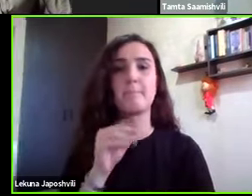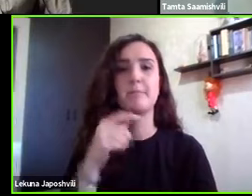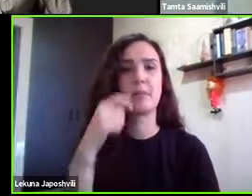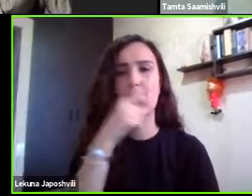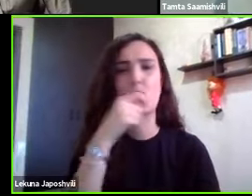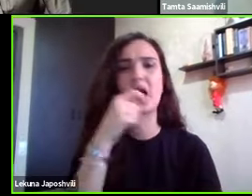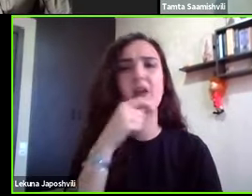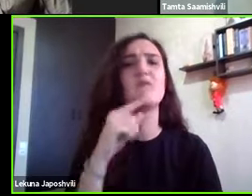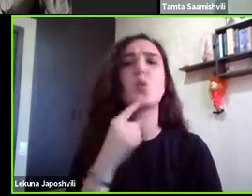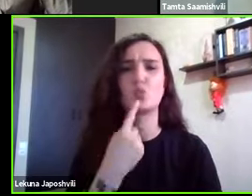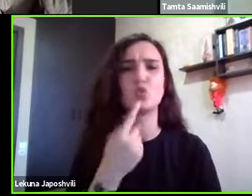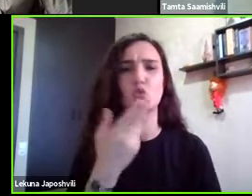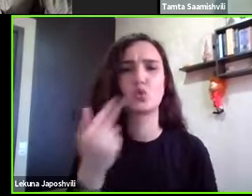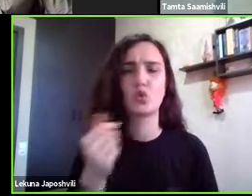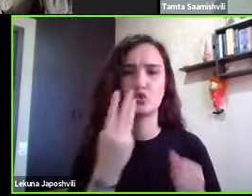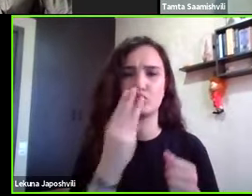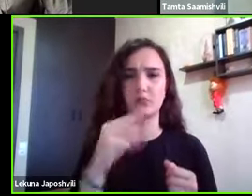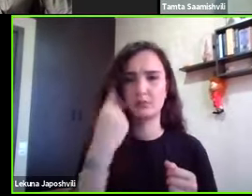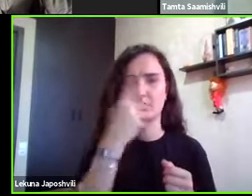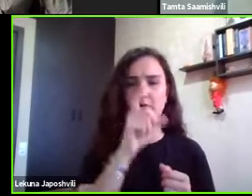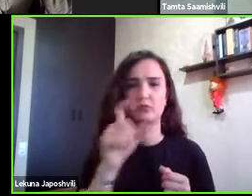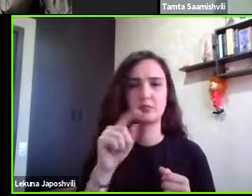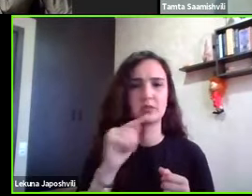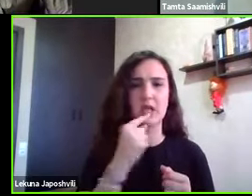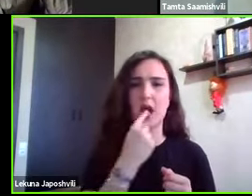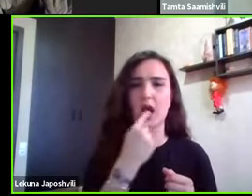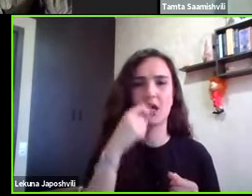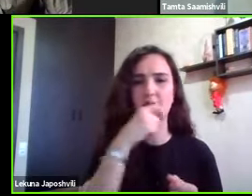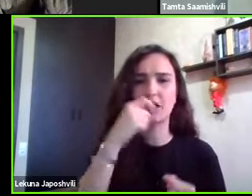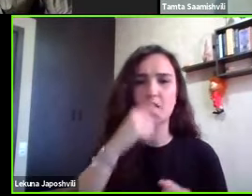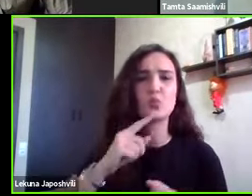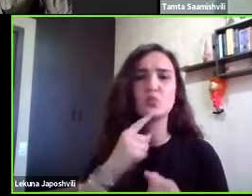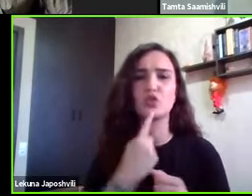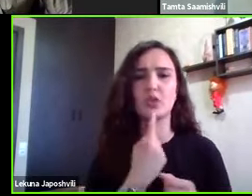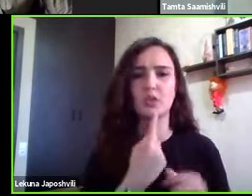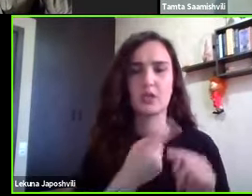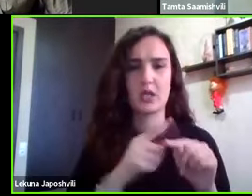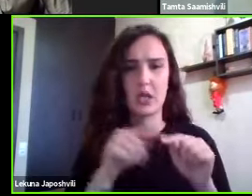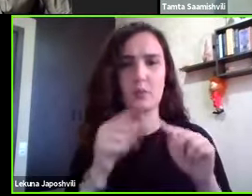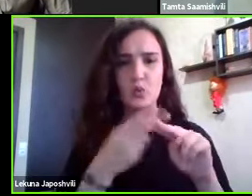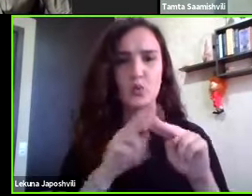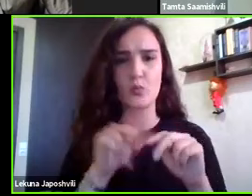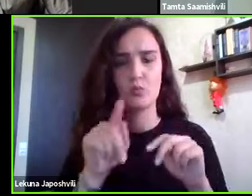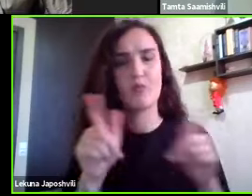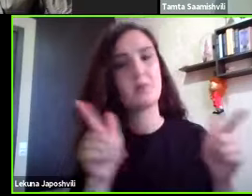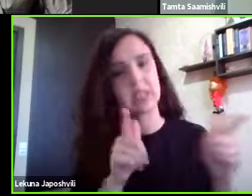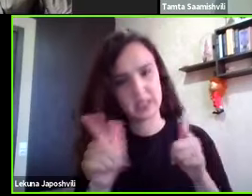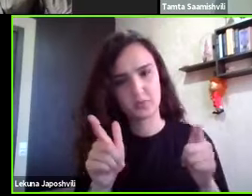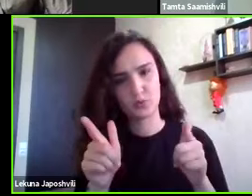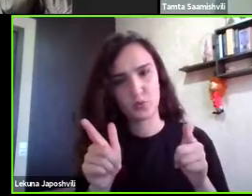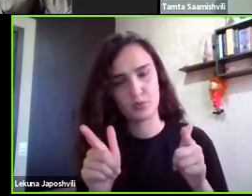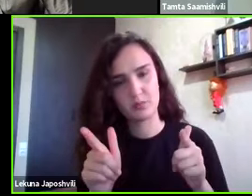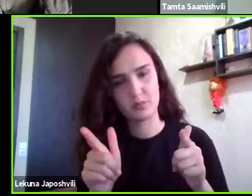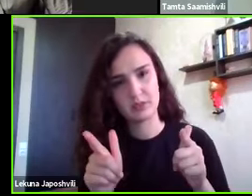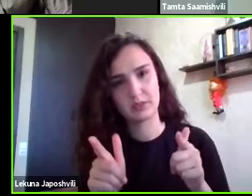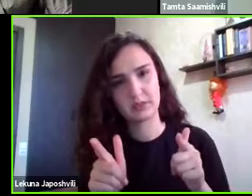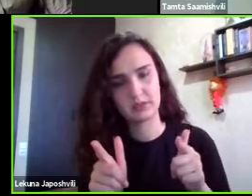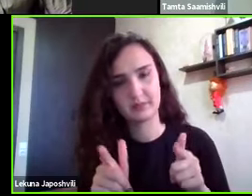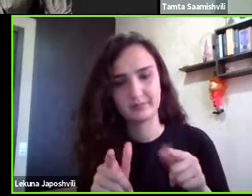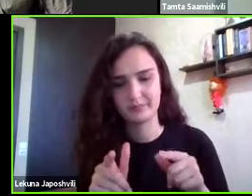უჭირთ ხოლმე, ხო, თქვა შესაძლებელი შესაძლებლობის მქონე ბავშვებს პირის ღრუსი, ამდენად მოვამზადებთ ხოლმე სალბეის